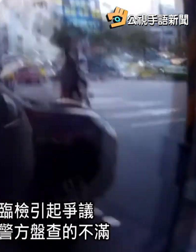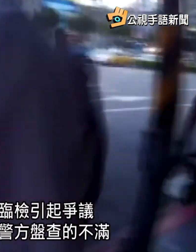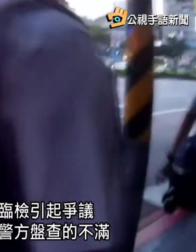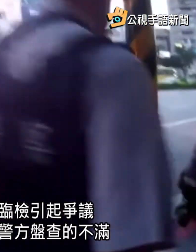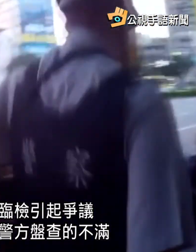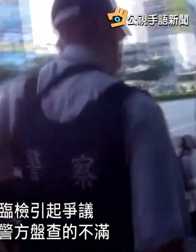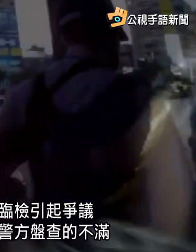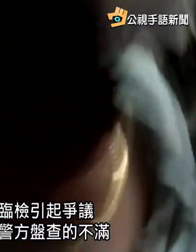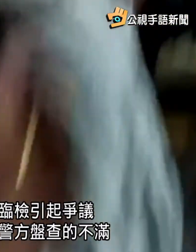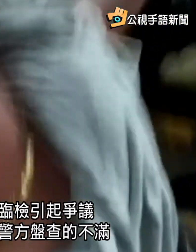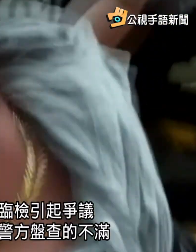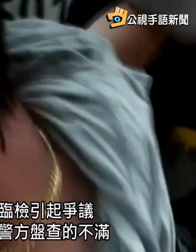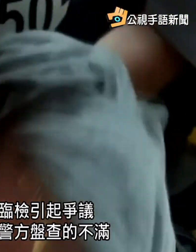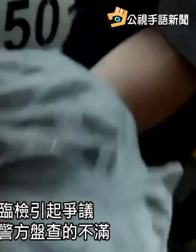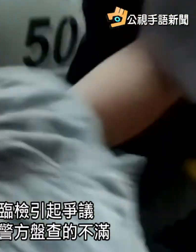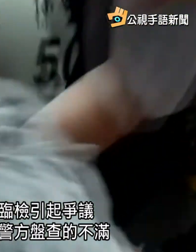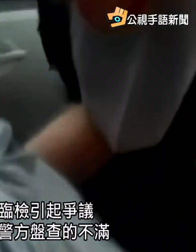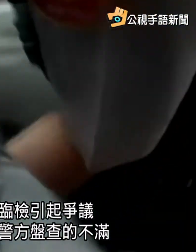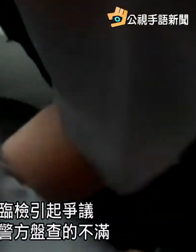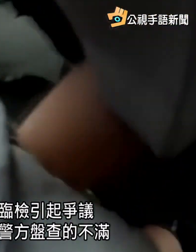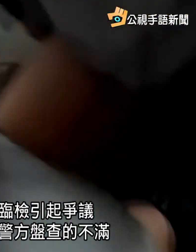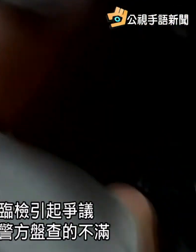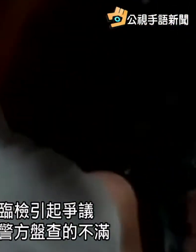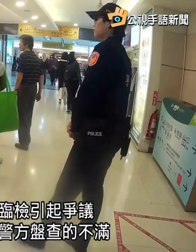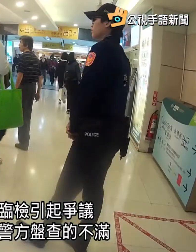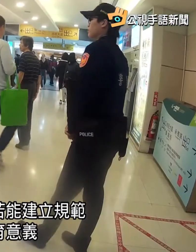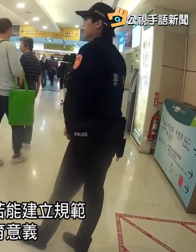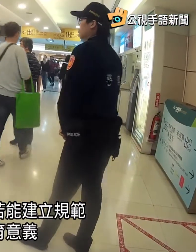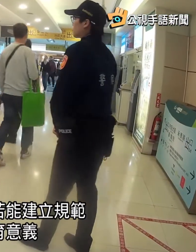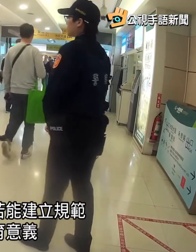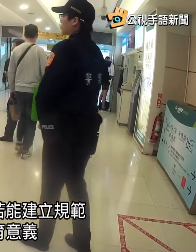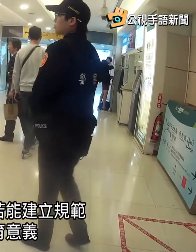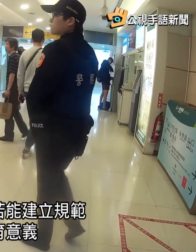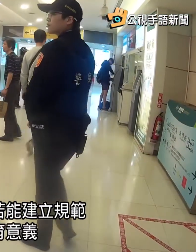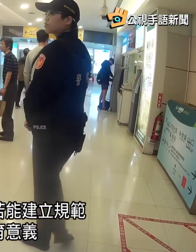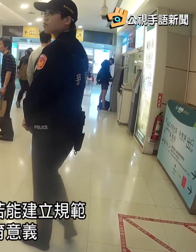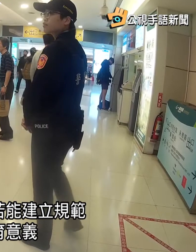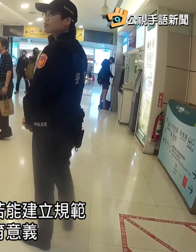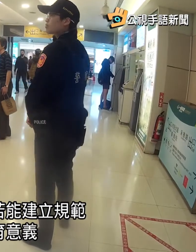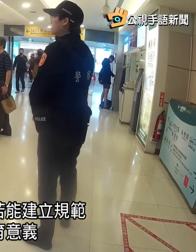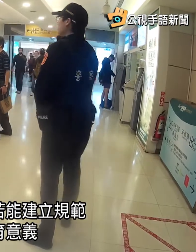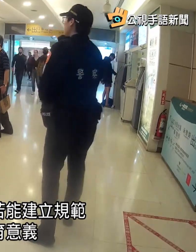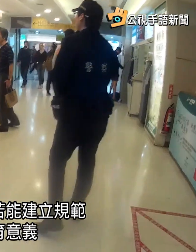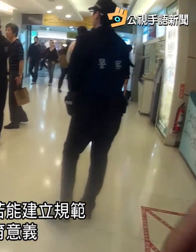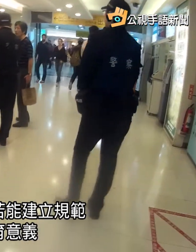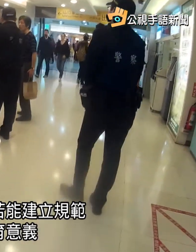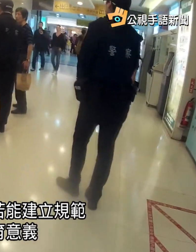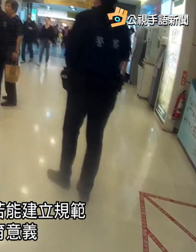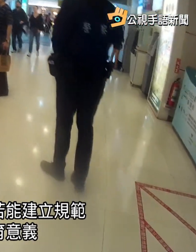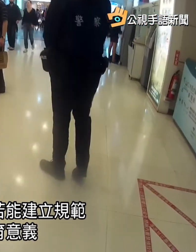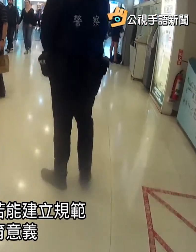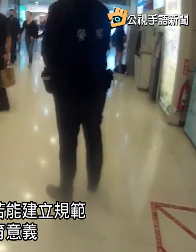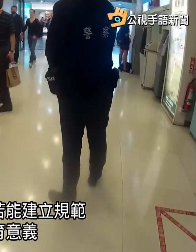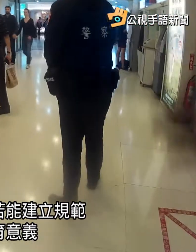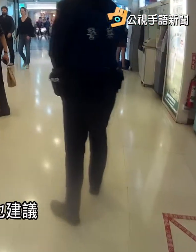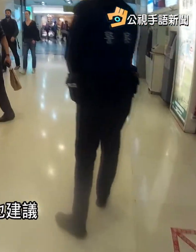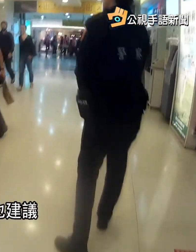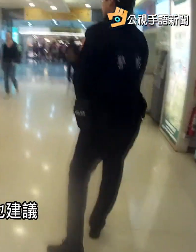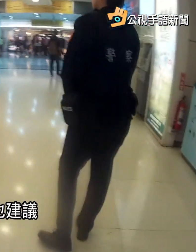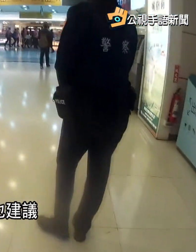议，往往会勾起民众对警方盘查的不满。李永德的案例若能建立规范，才有教育意义。高荣志也建议，